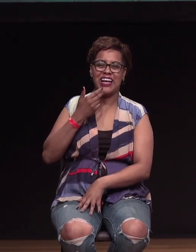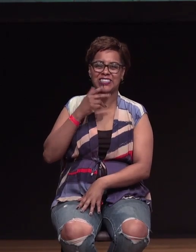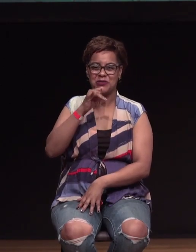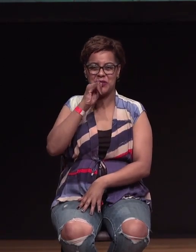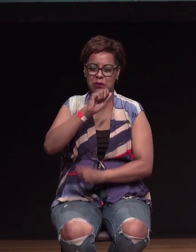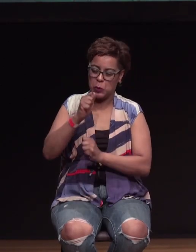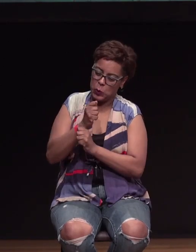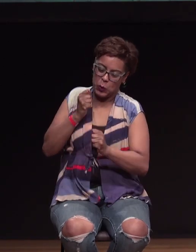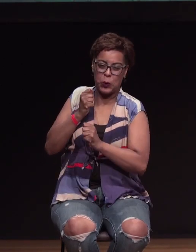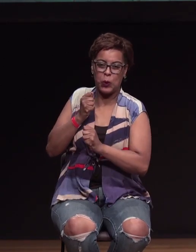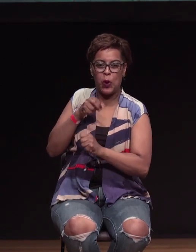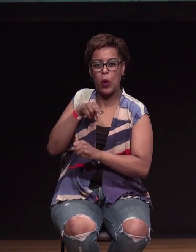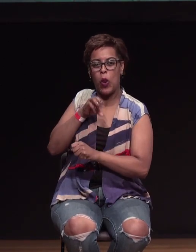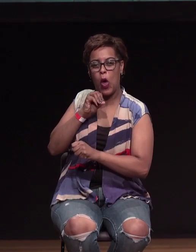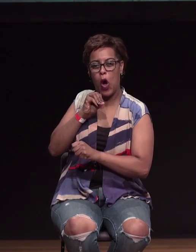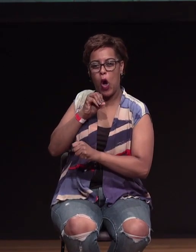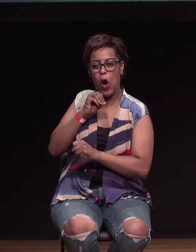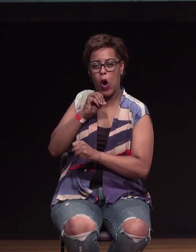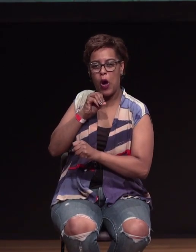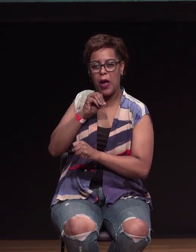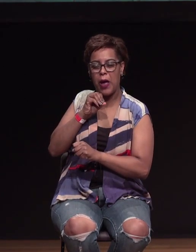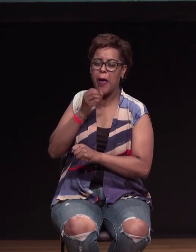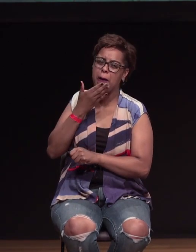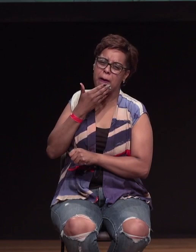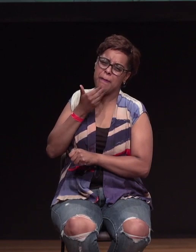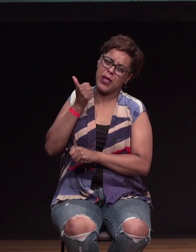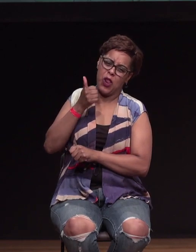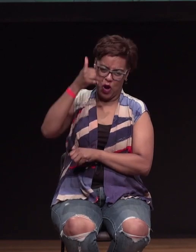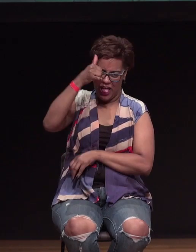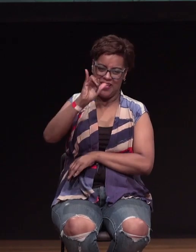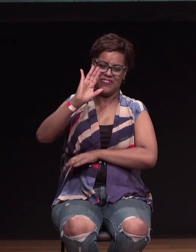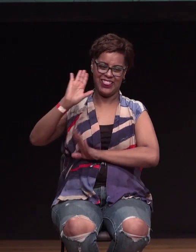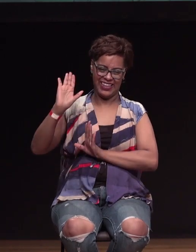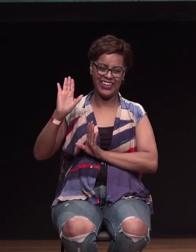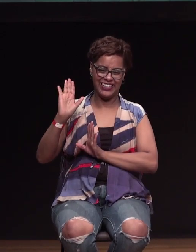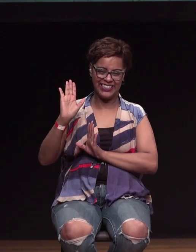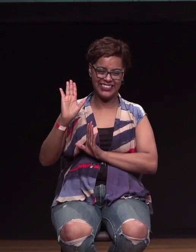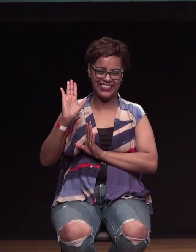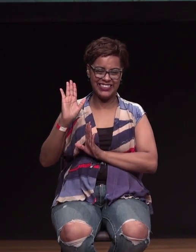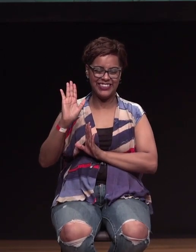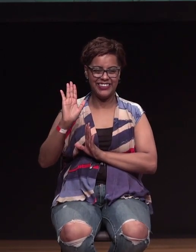né? É mais fácil pular o nó e vão em frente,